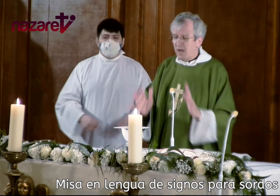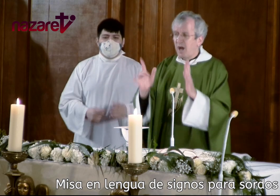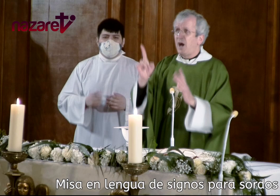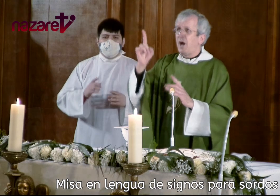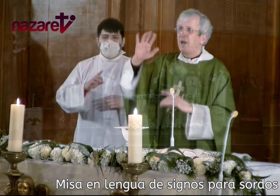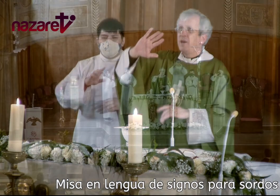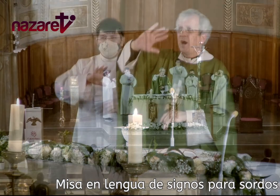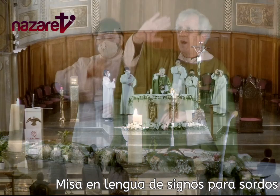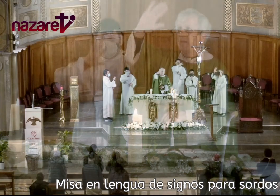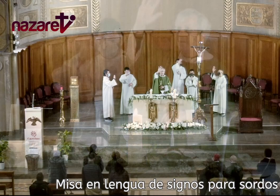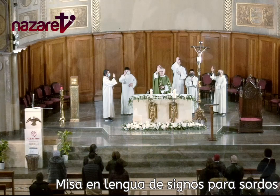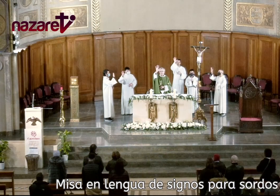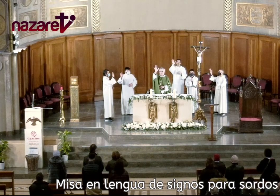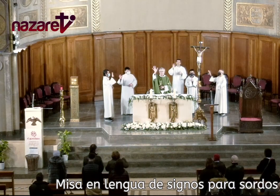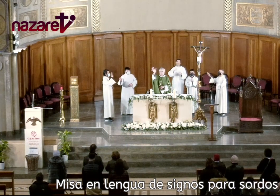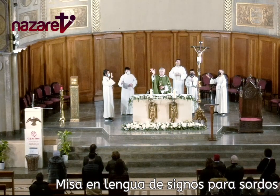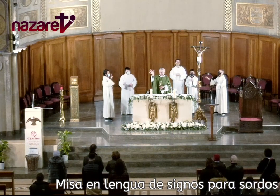usando en el cielo